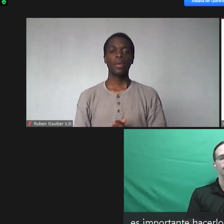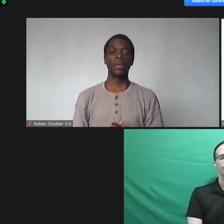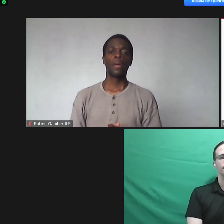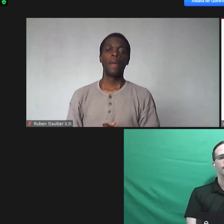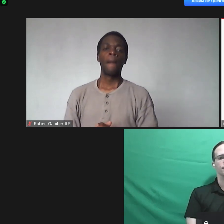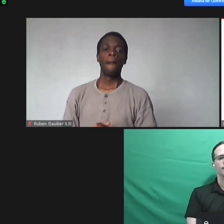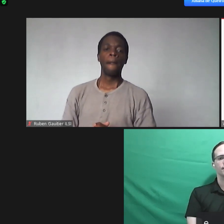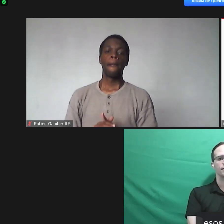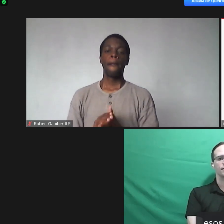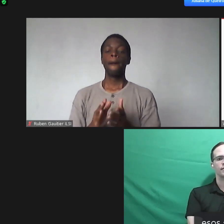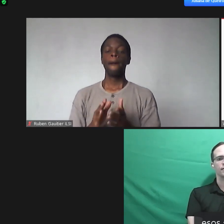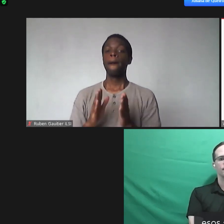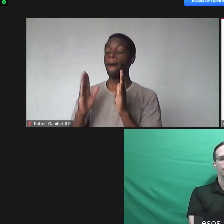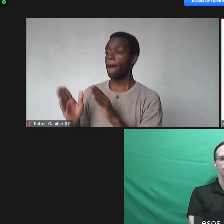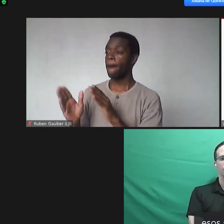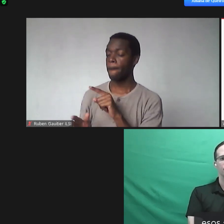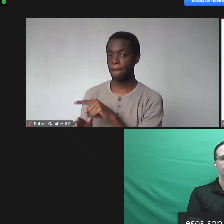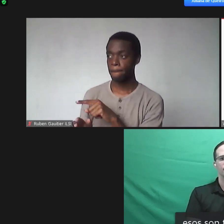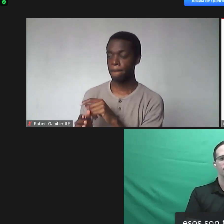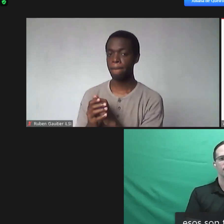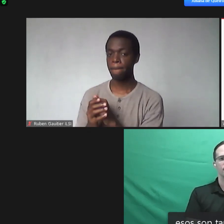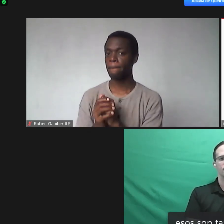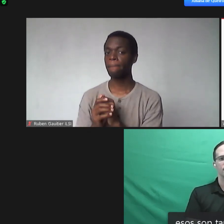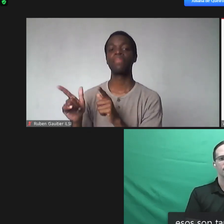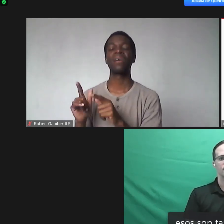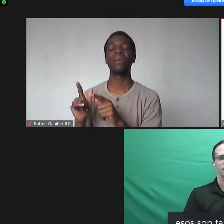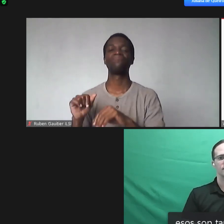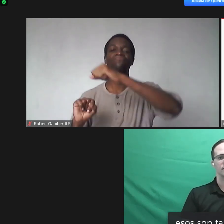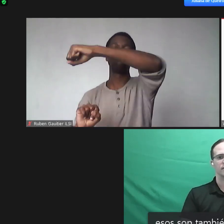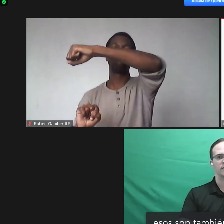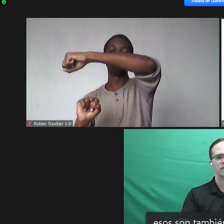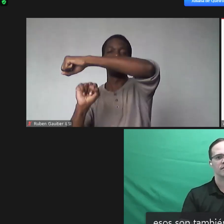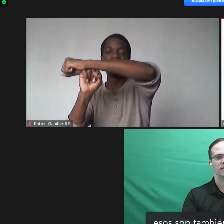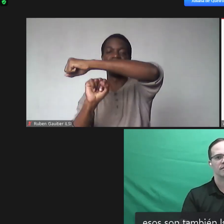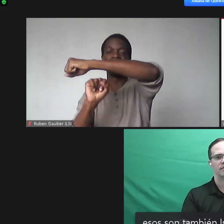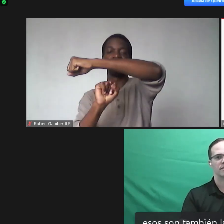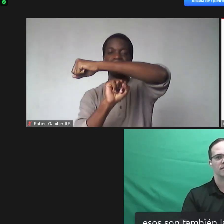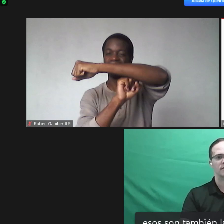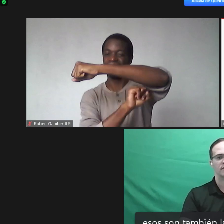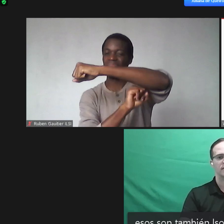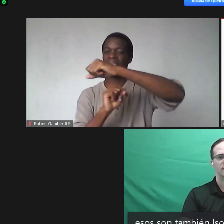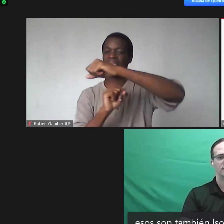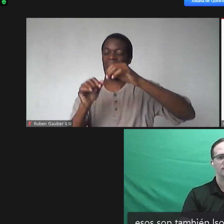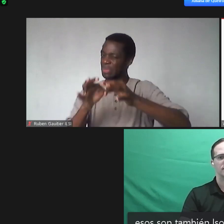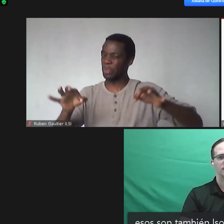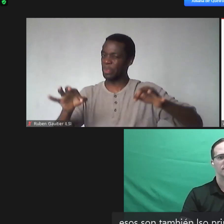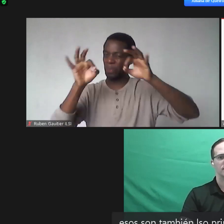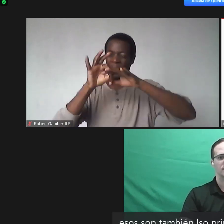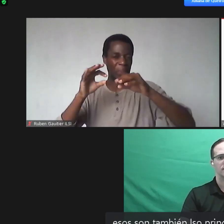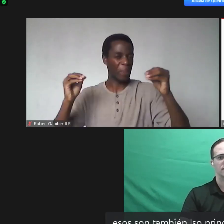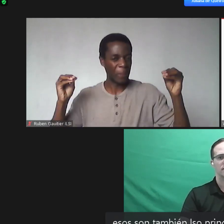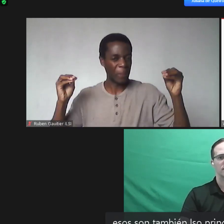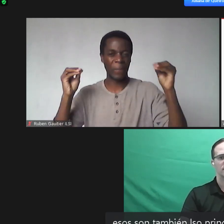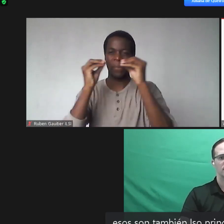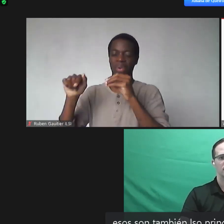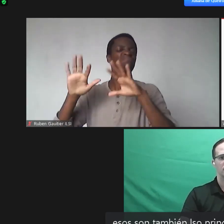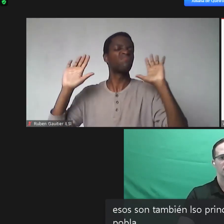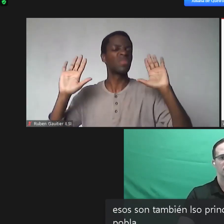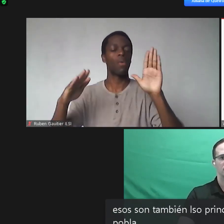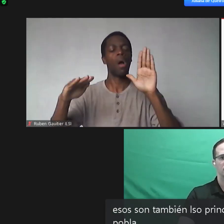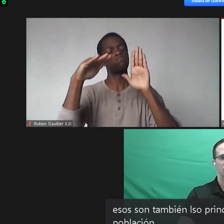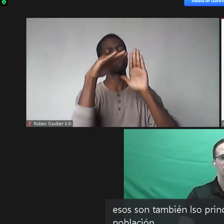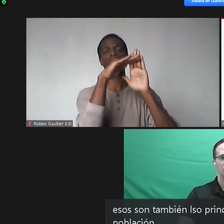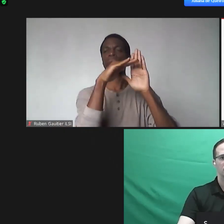Esos son también los principios y recomendaciones para los censos de población, que también es como un libro general sobre cómo hacer